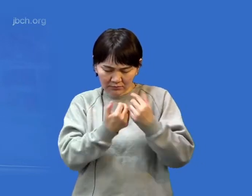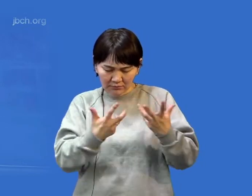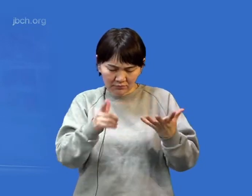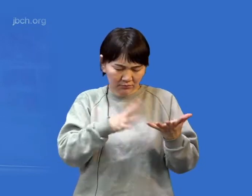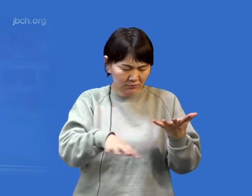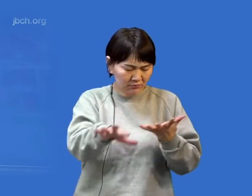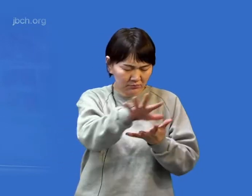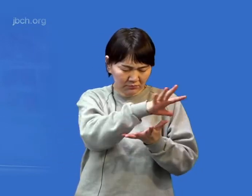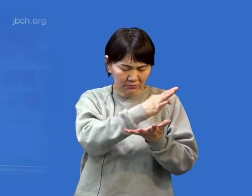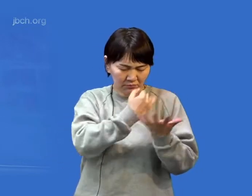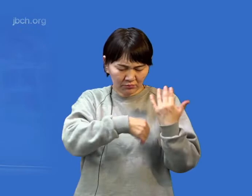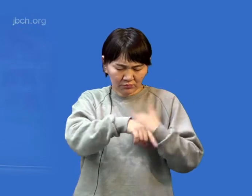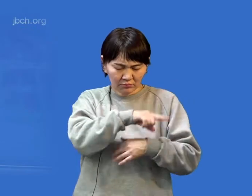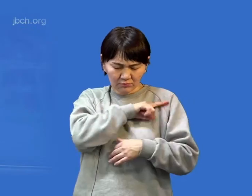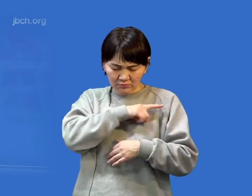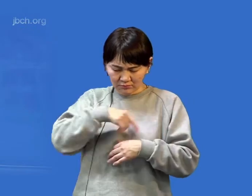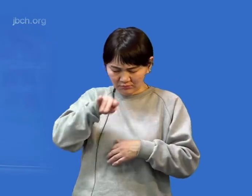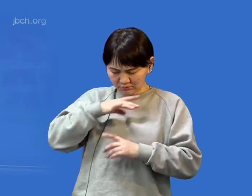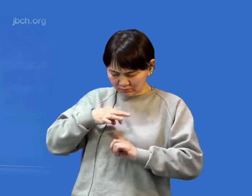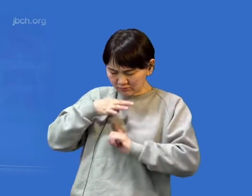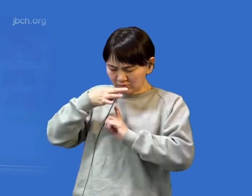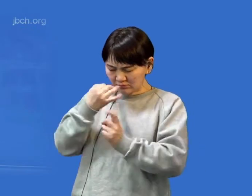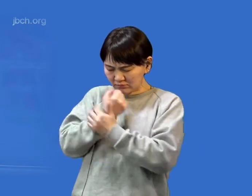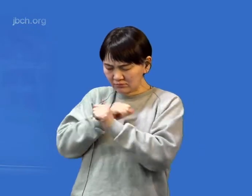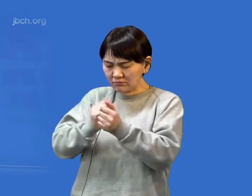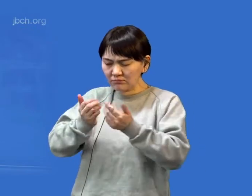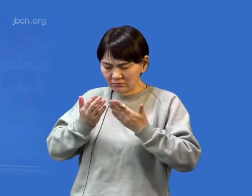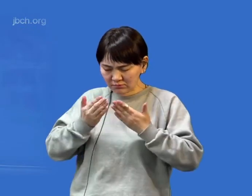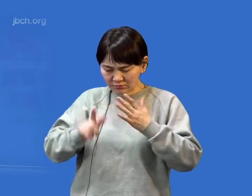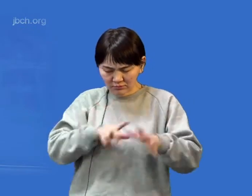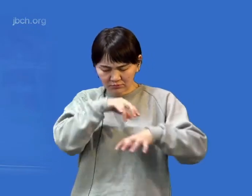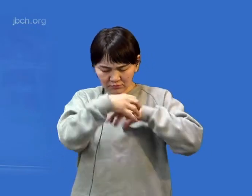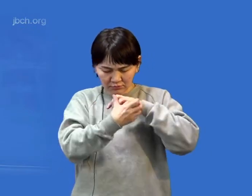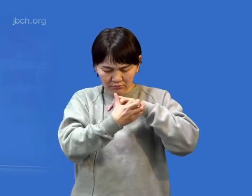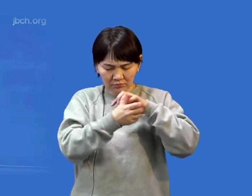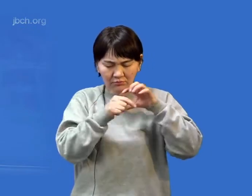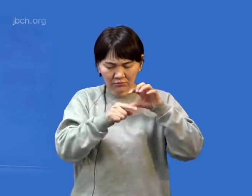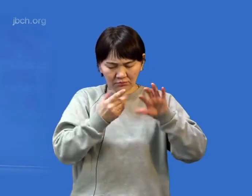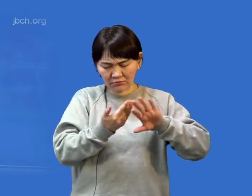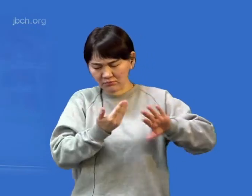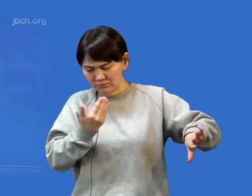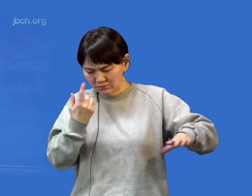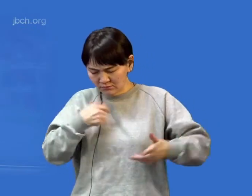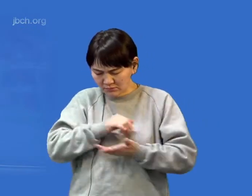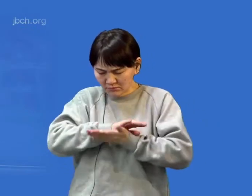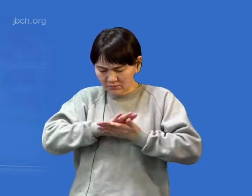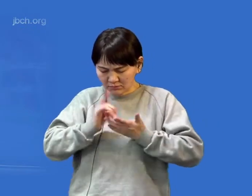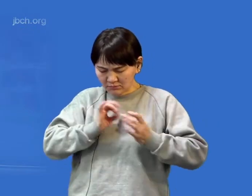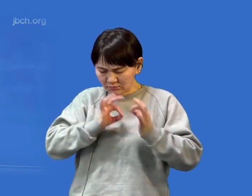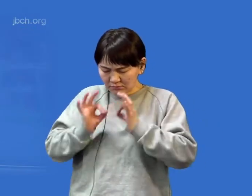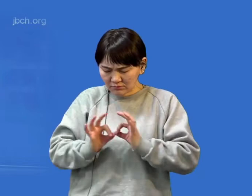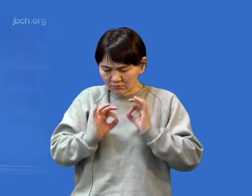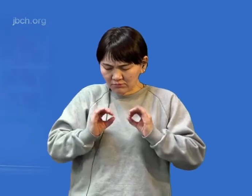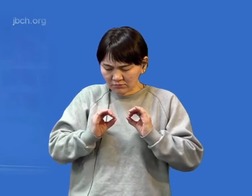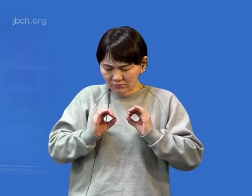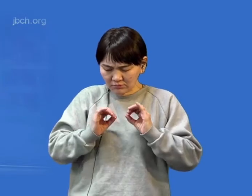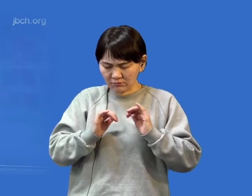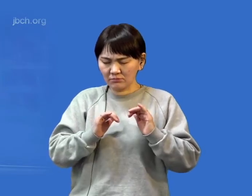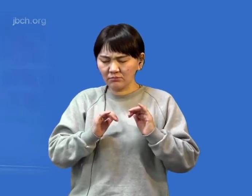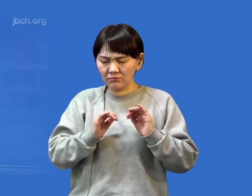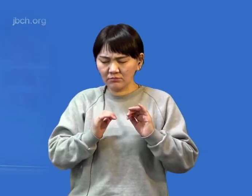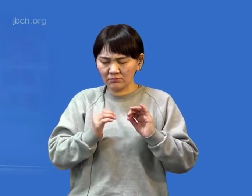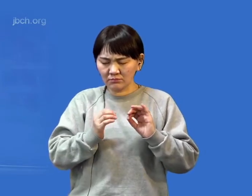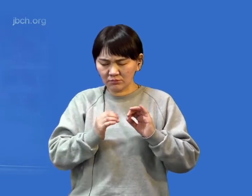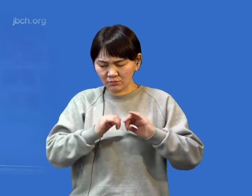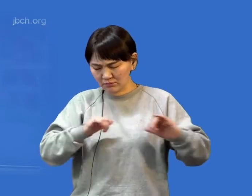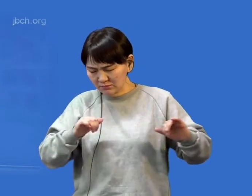өгч энэ ертөнциос бид бүхнийг ариун болгон тусгаарлаж үлдсэн амьдралдаа бурхан таны хүсэл